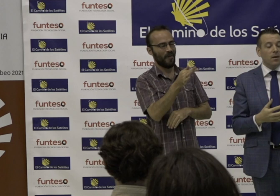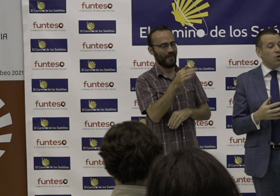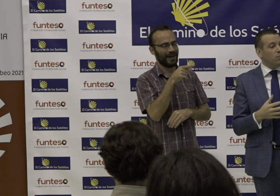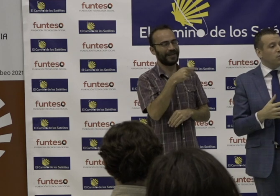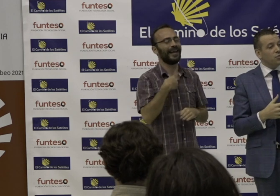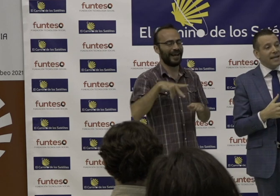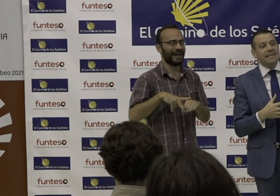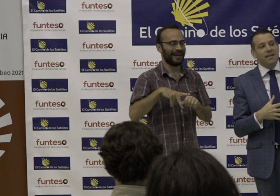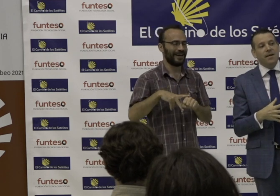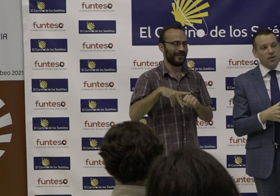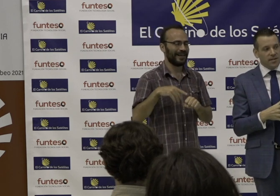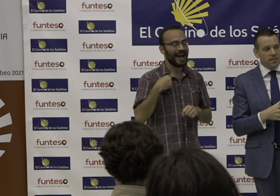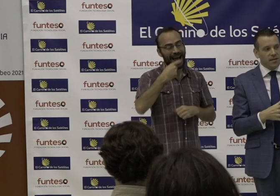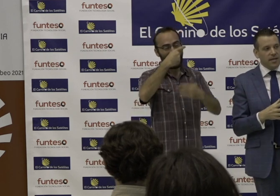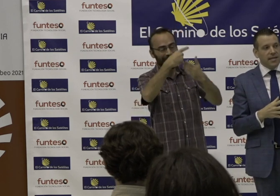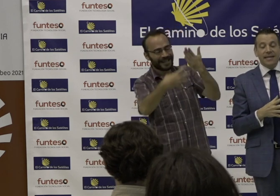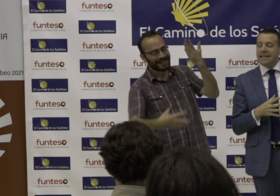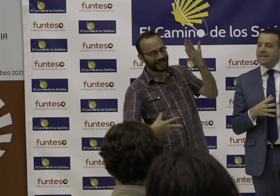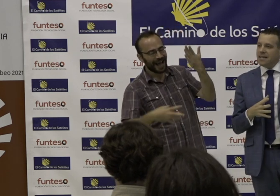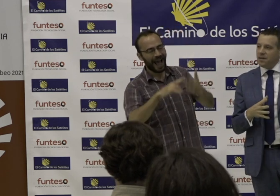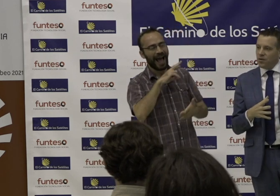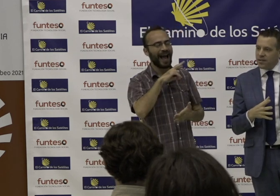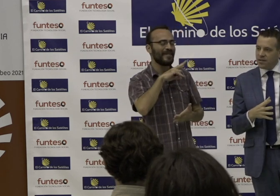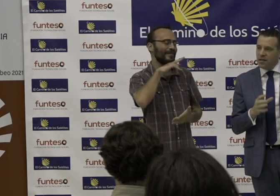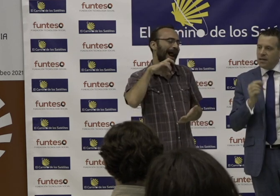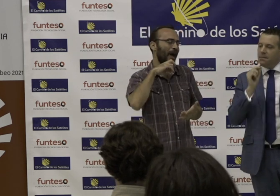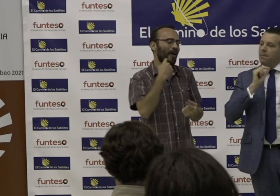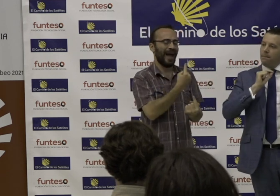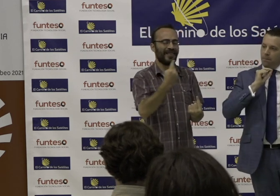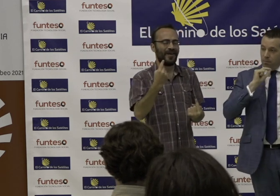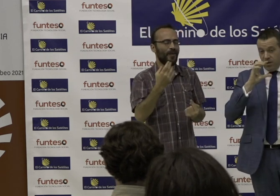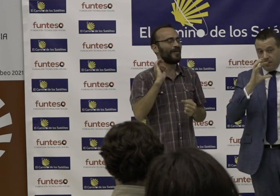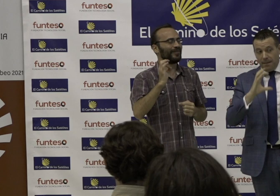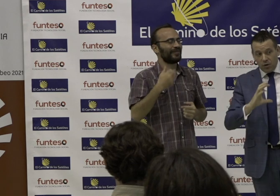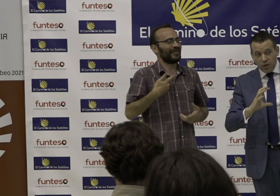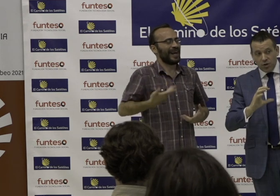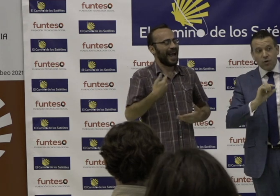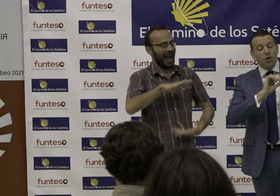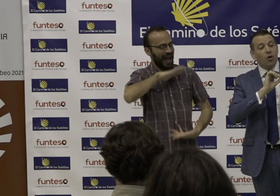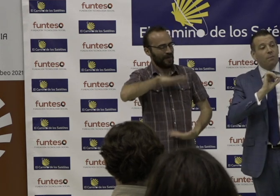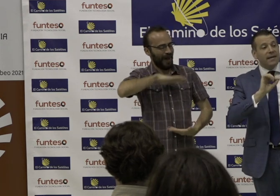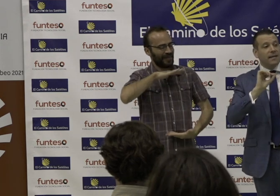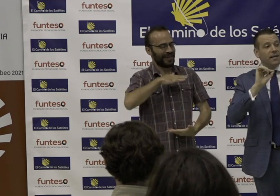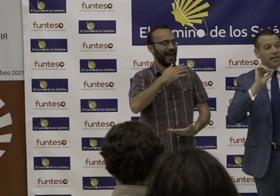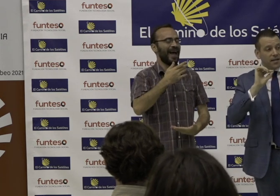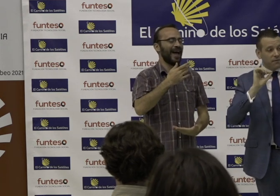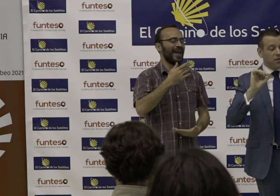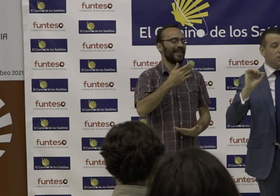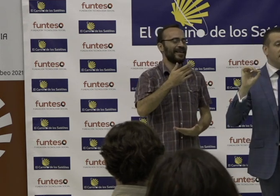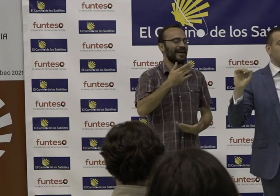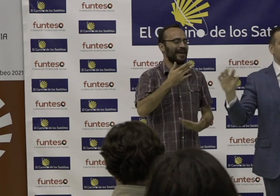hice? Puse una lista de valores y en esa lista de valores iba abajo de todo, comparte